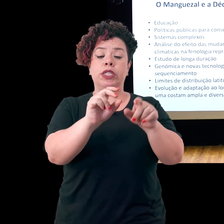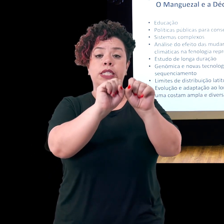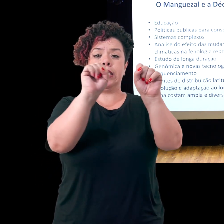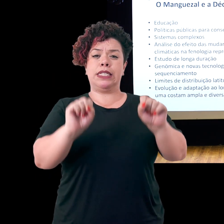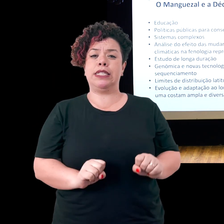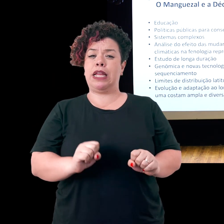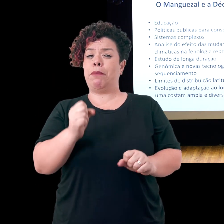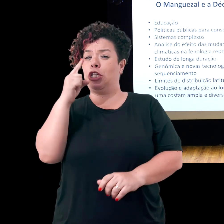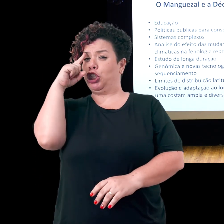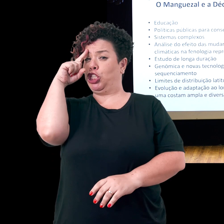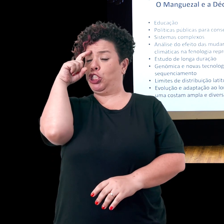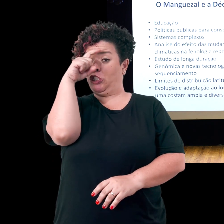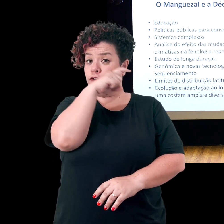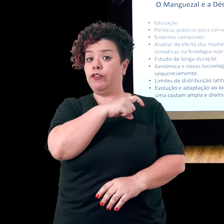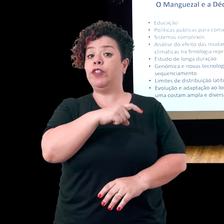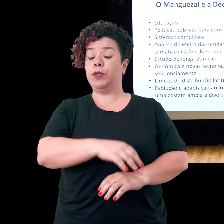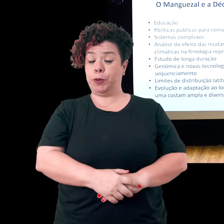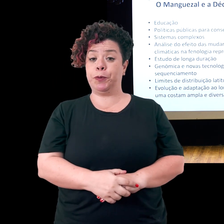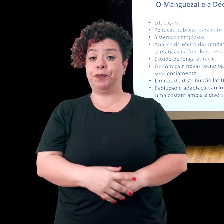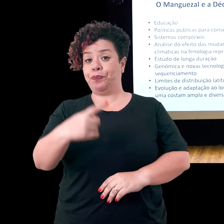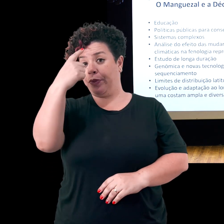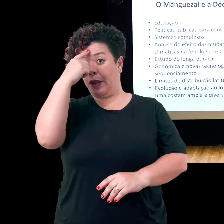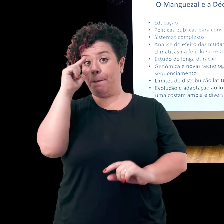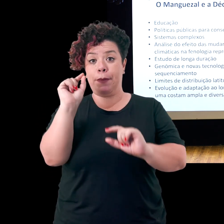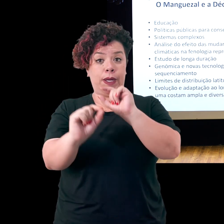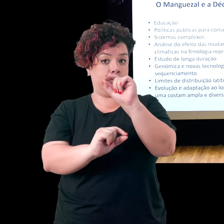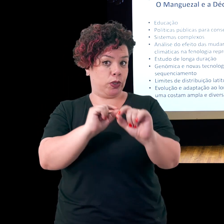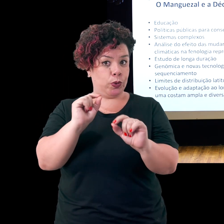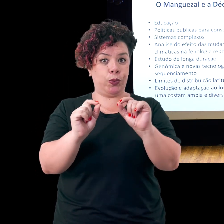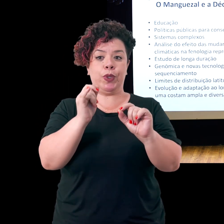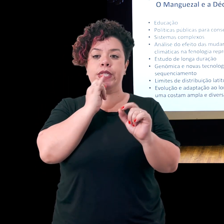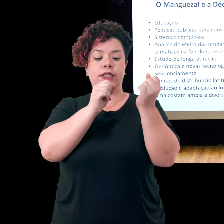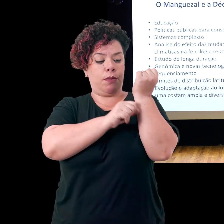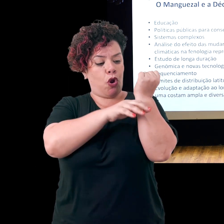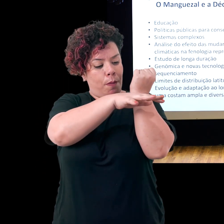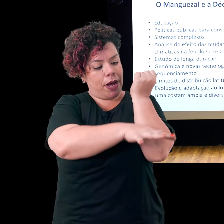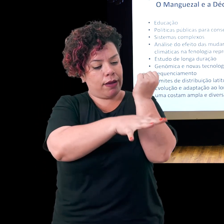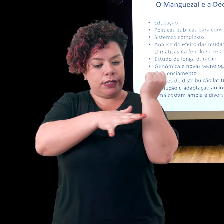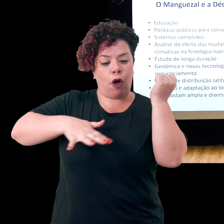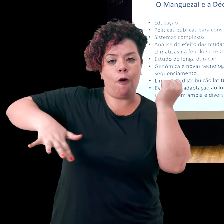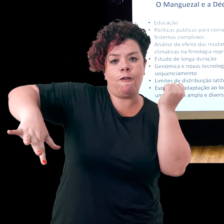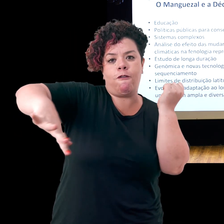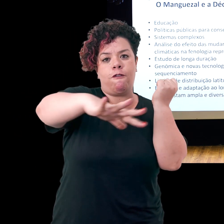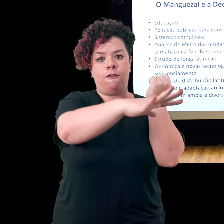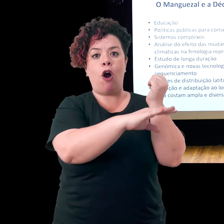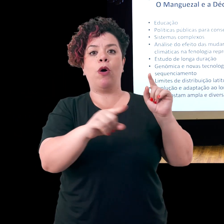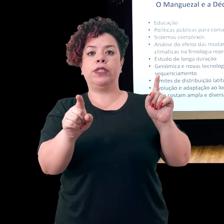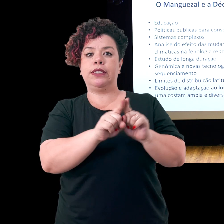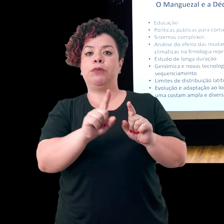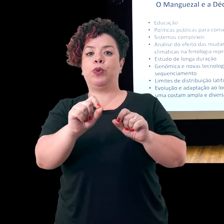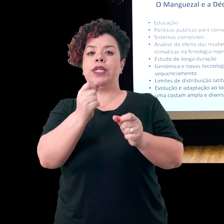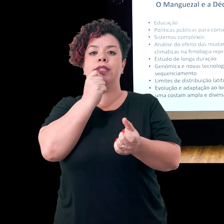sistemas complexos, considerando que o manguezal, o seu entorno e a população, o sistema socioecológico, é um sistema